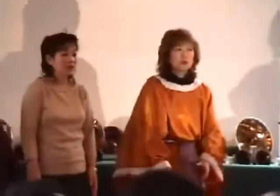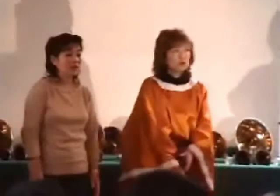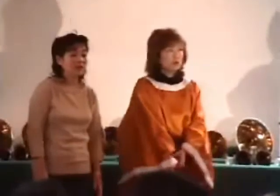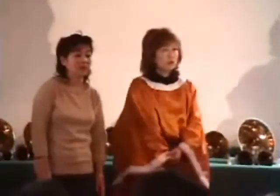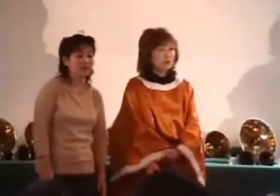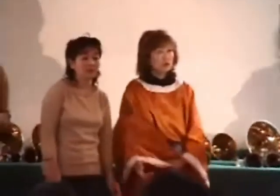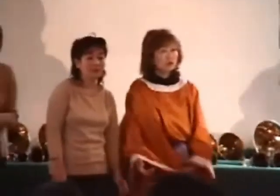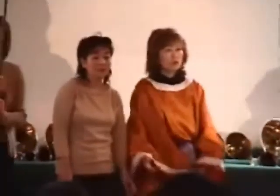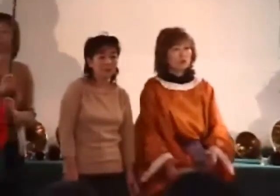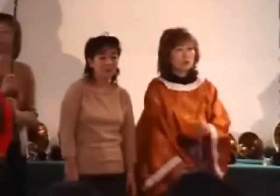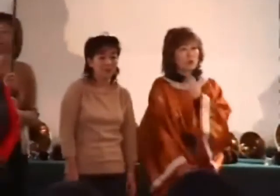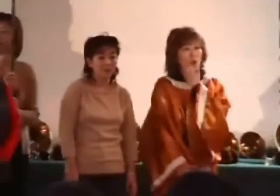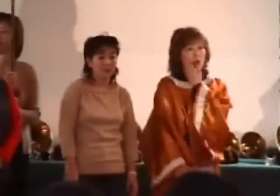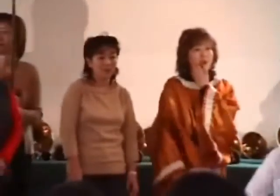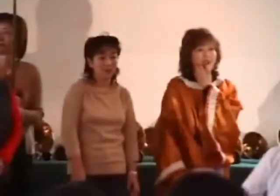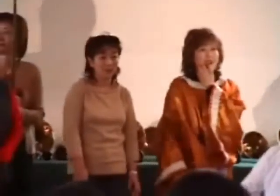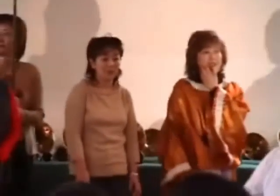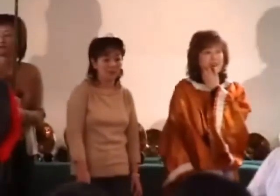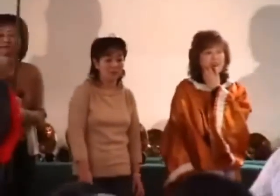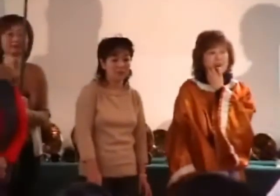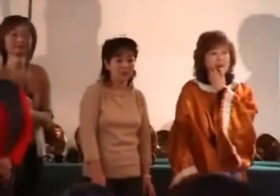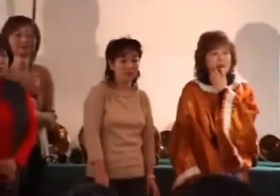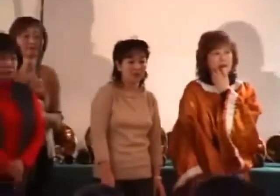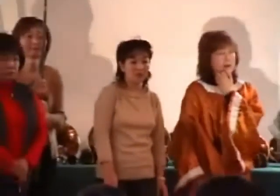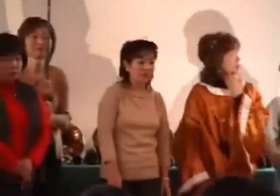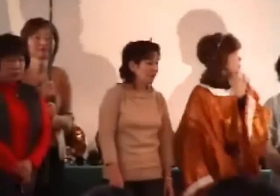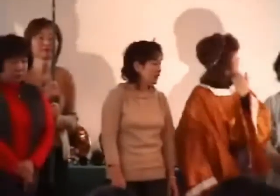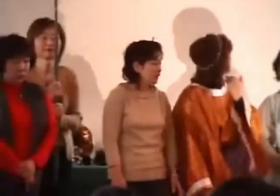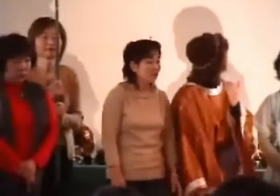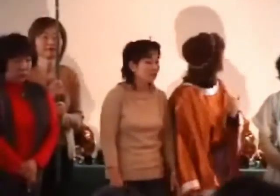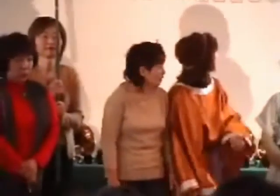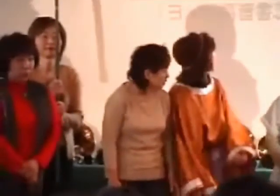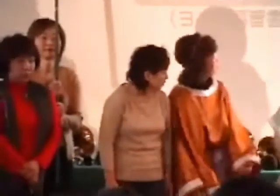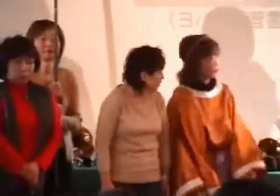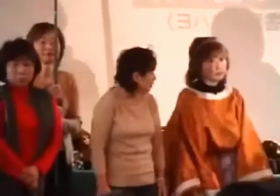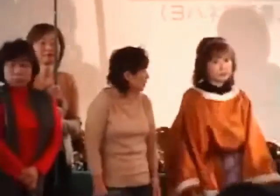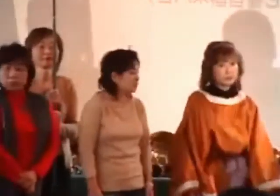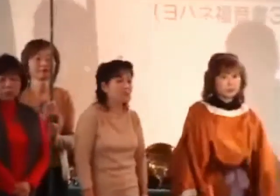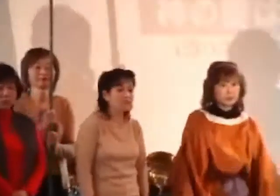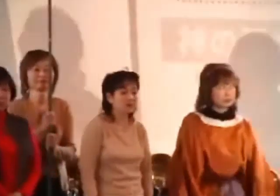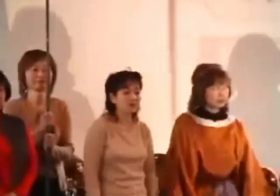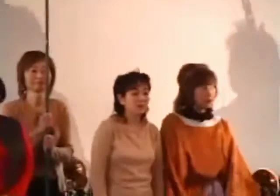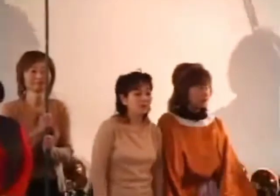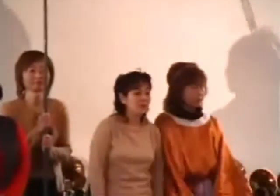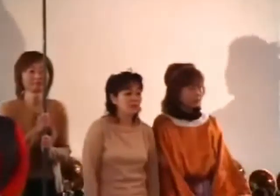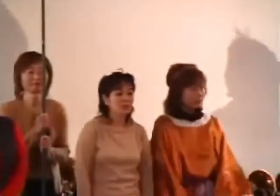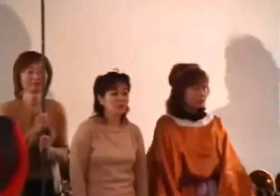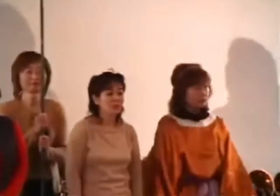もう一息あります。皆さんは聖書の言葉を今から、